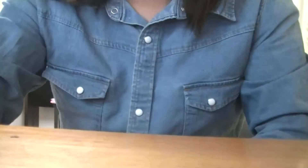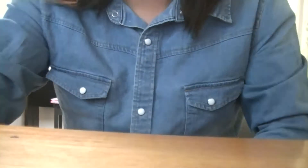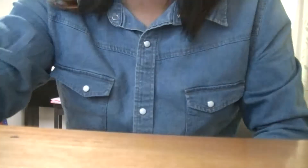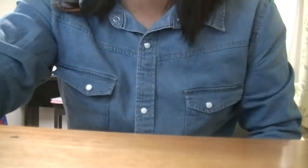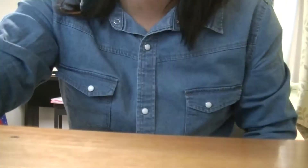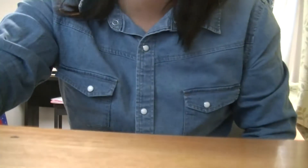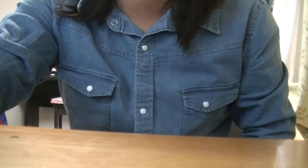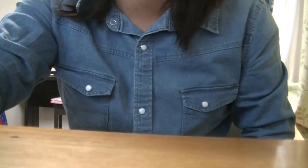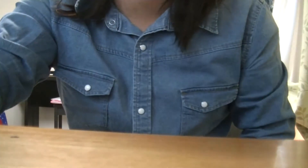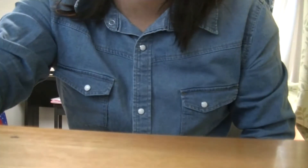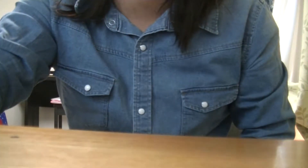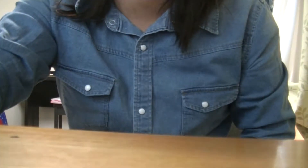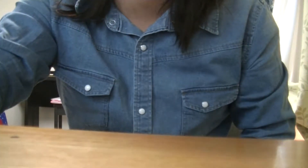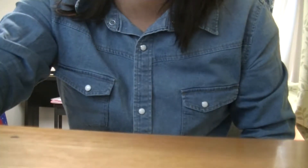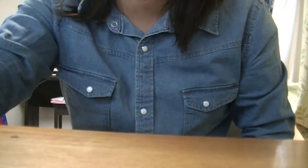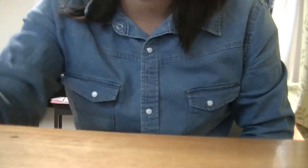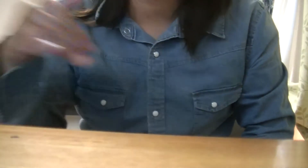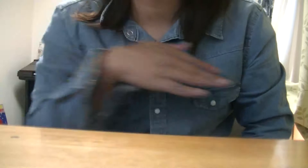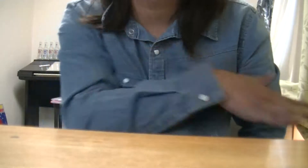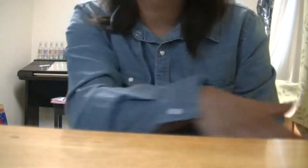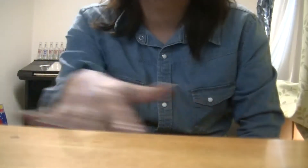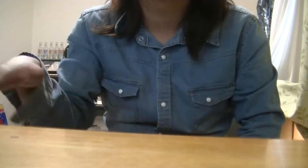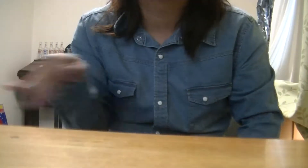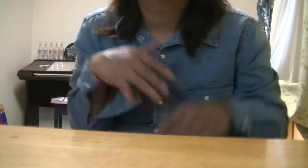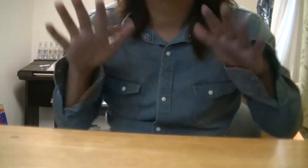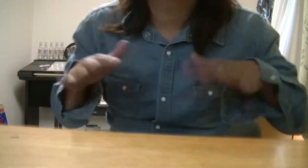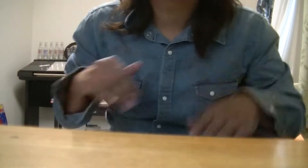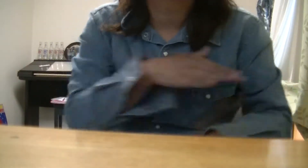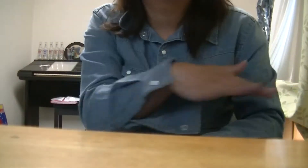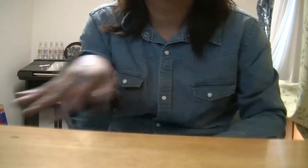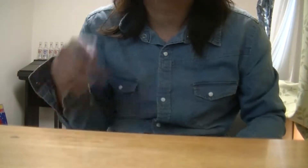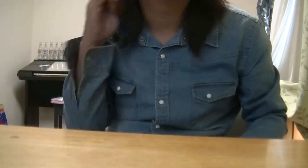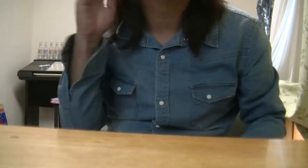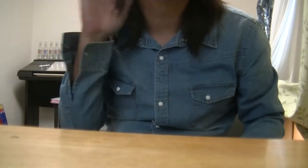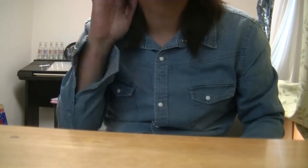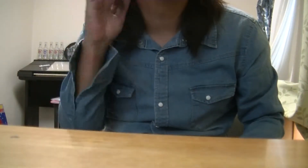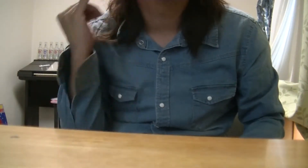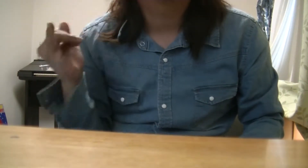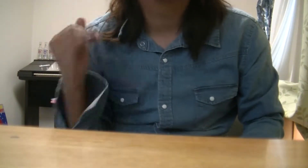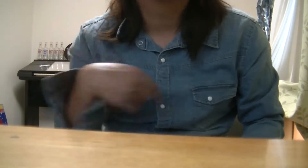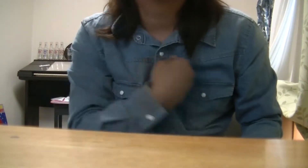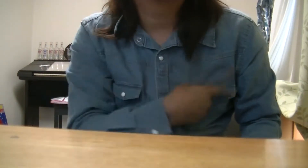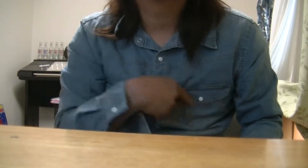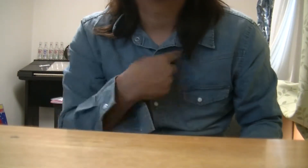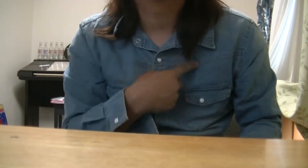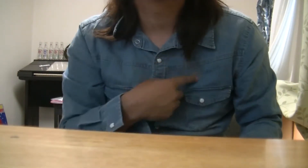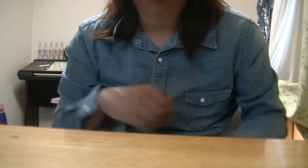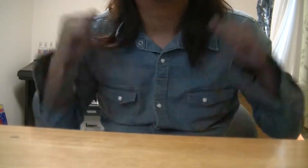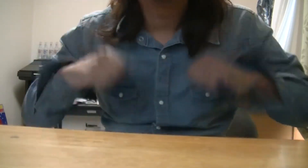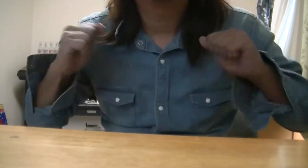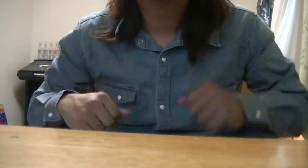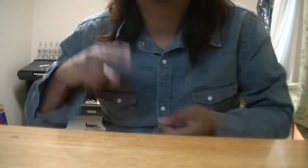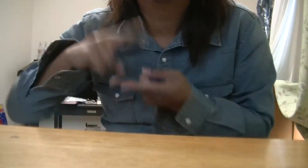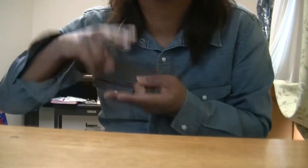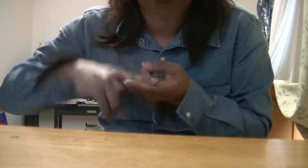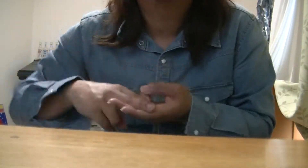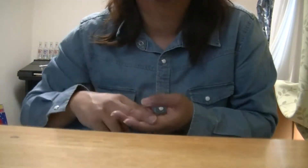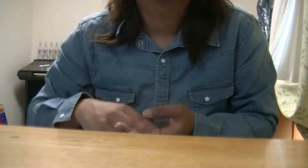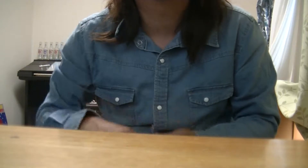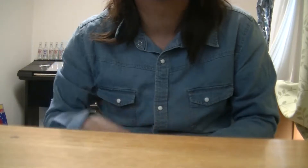皆さん、今日皆さんはこの話を聞いてきっと心の中でよし、これだけはやろうって決めたことがあると思